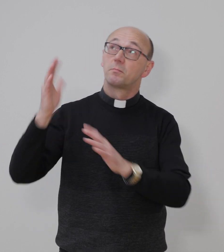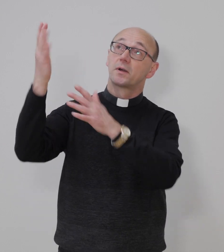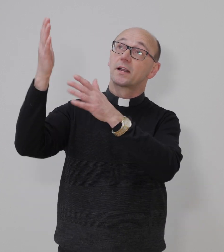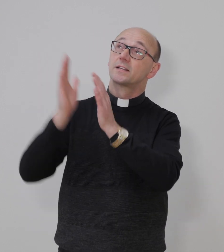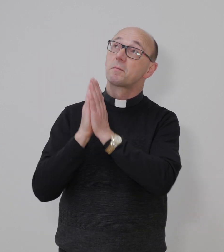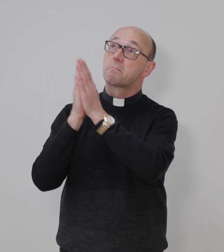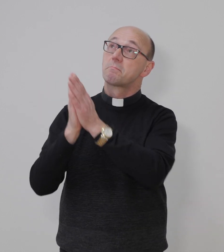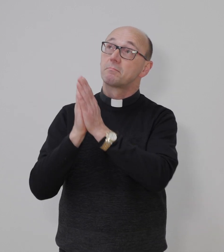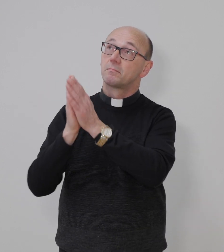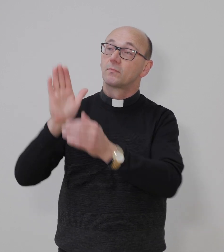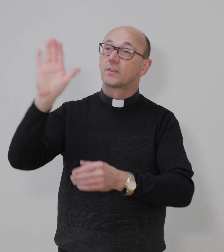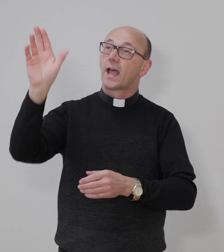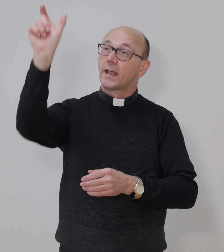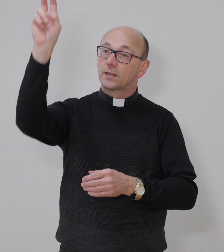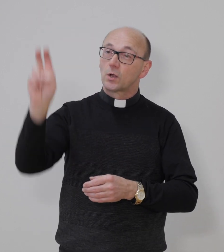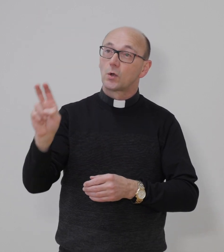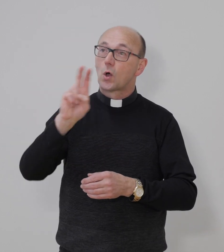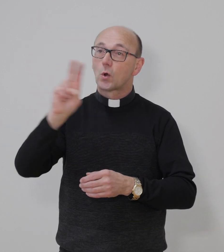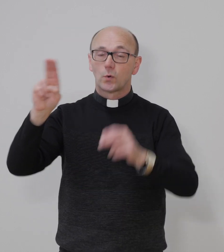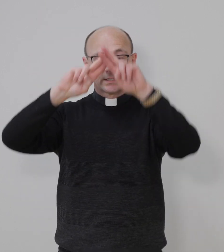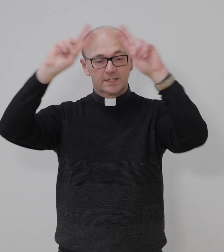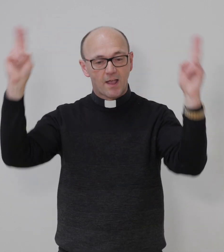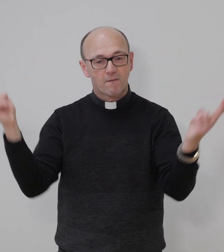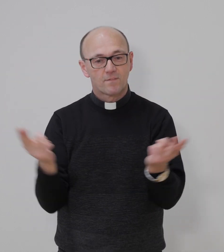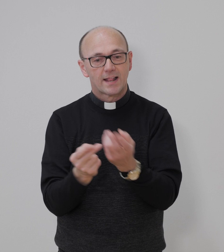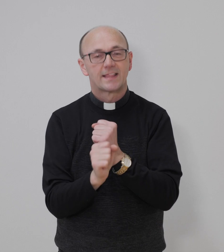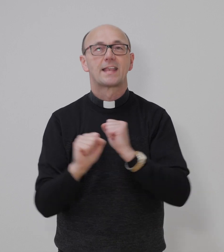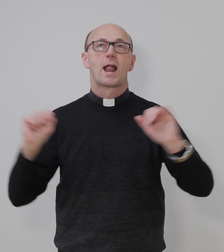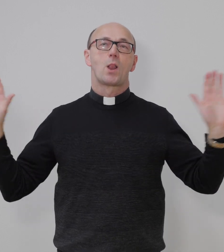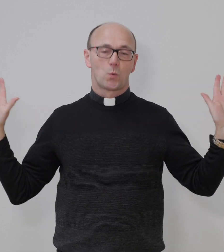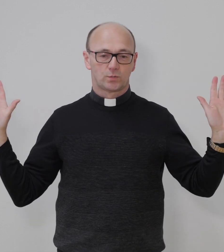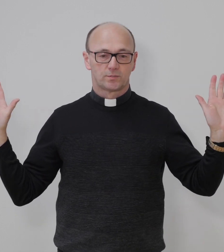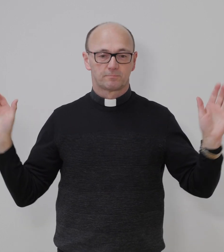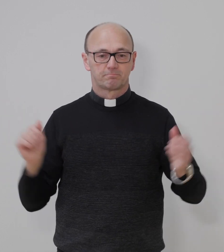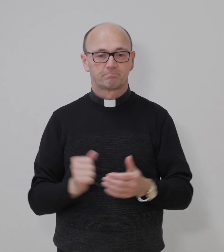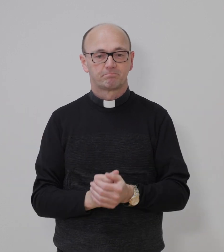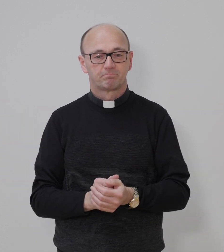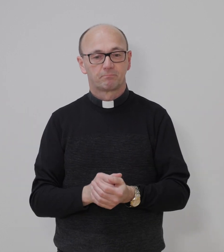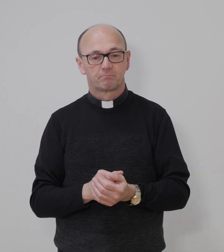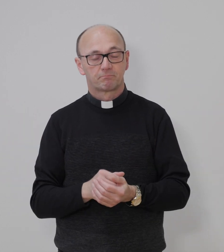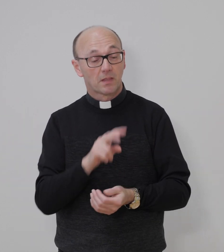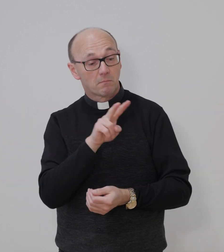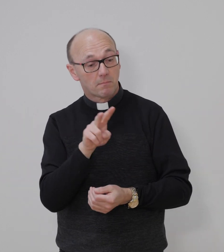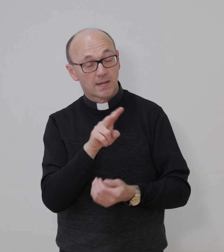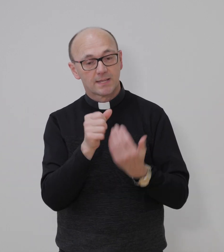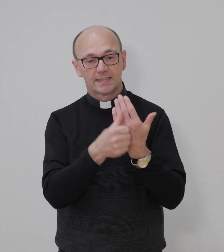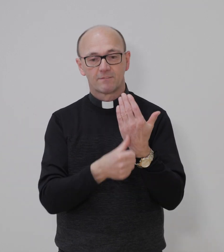Wir beten dich an, Herr Jesus Christus, und preisen dich, denn durch dein heiliges Kreuz hast du die Welt erlöst.